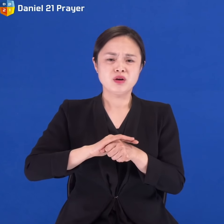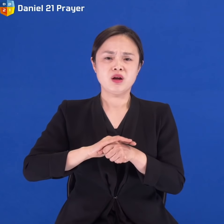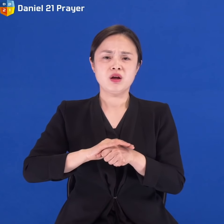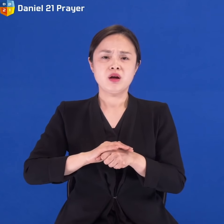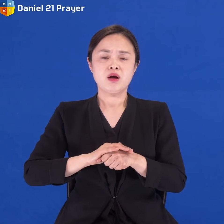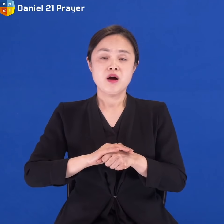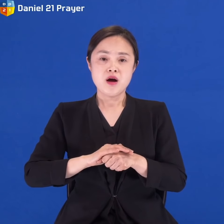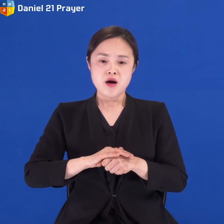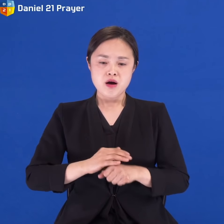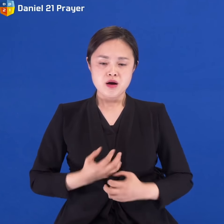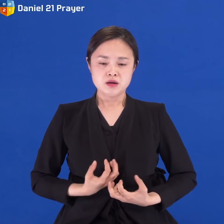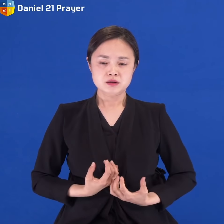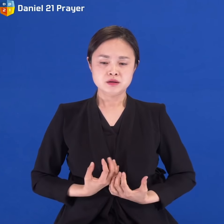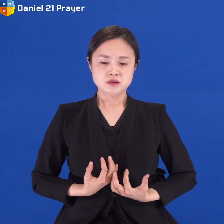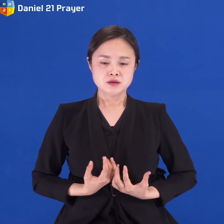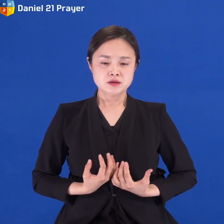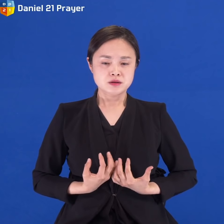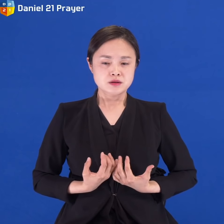원망이라는